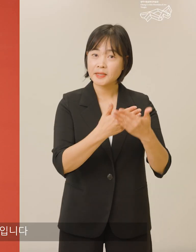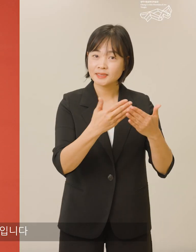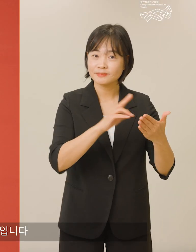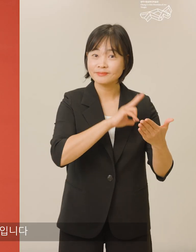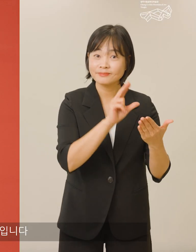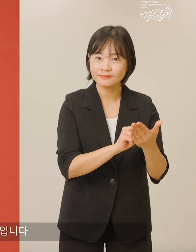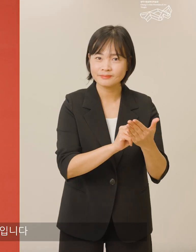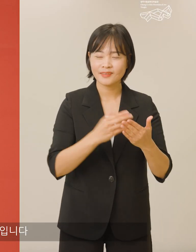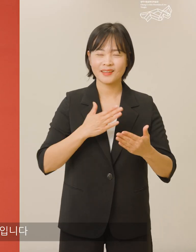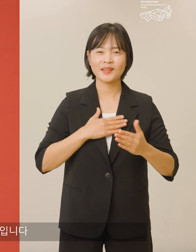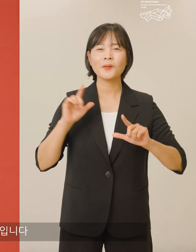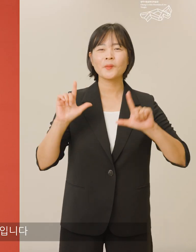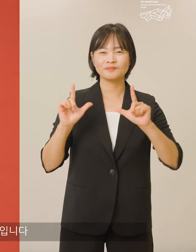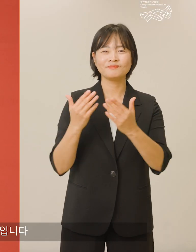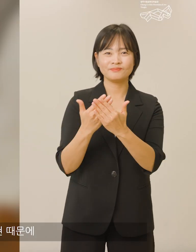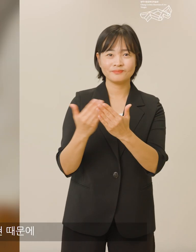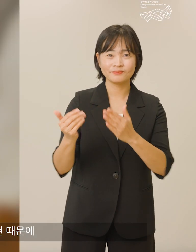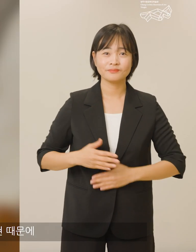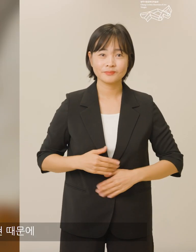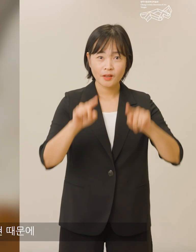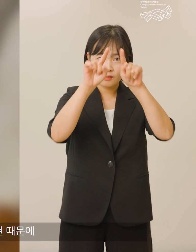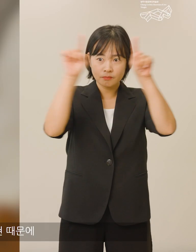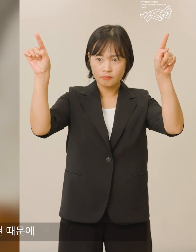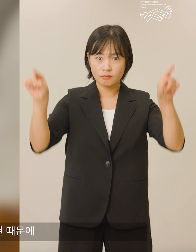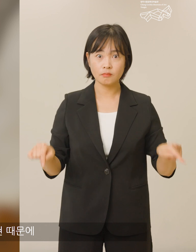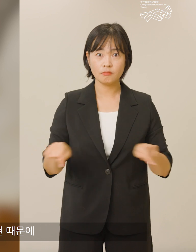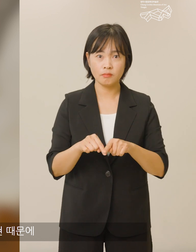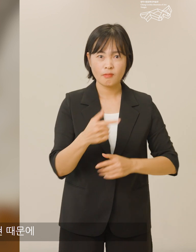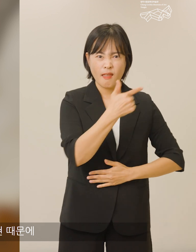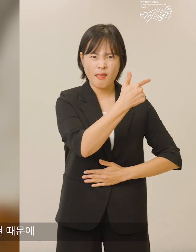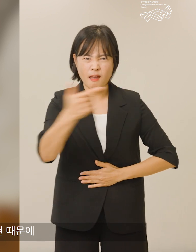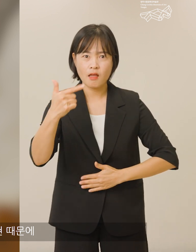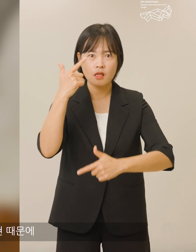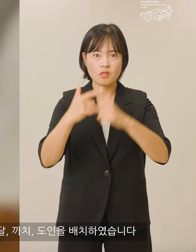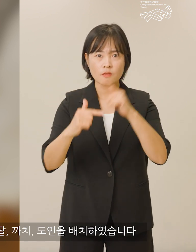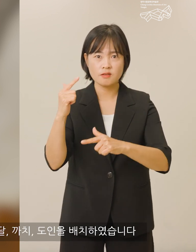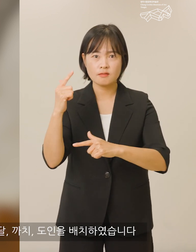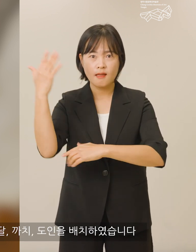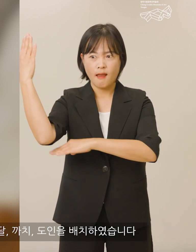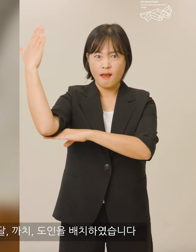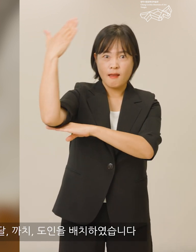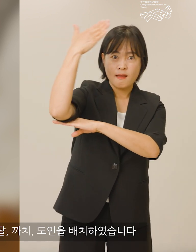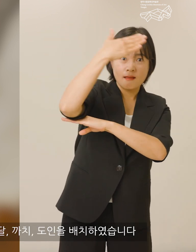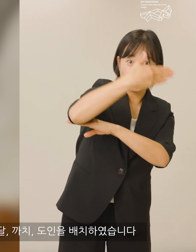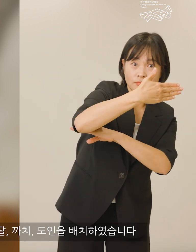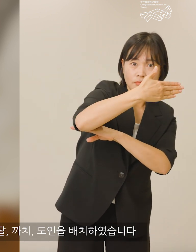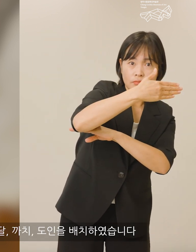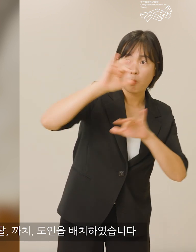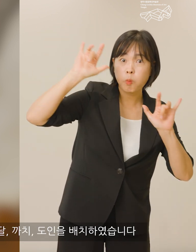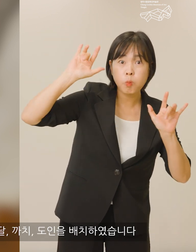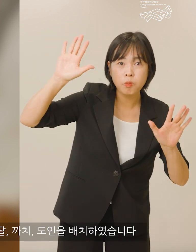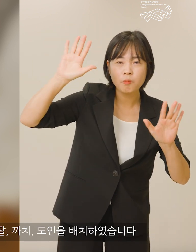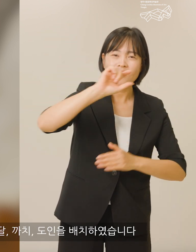다음으로 볼 작품은 자화상입니다. 화면에 크게 나타난 나무의 표현 때문에 자칫 한쪽으로 치우쳐 볼 수